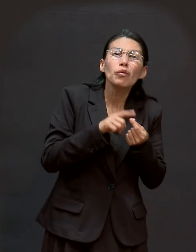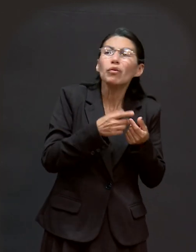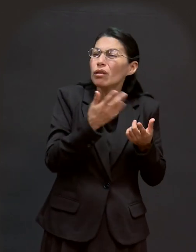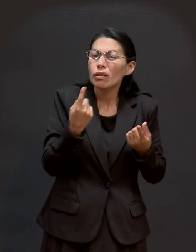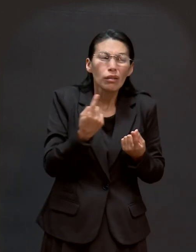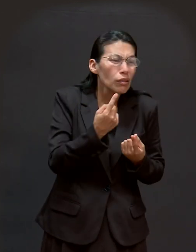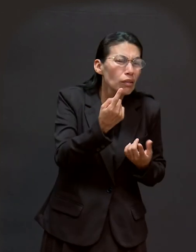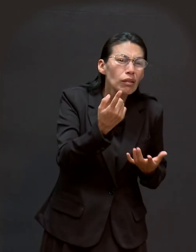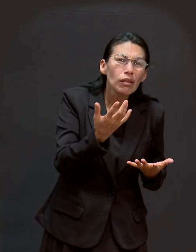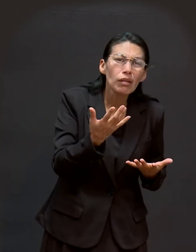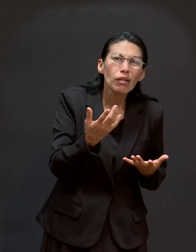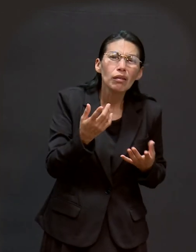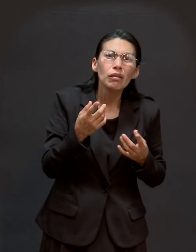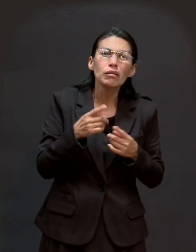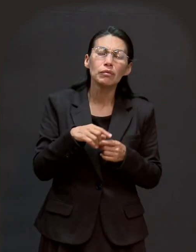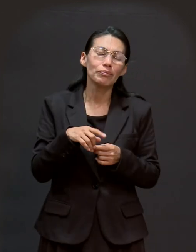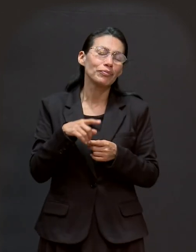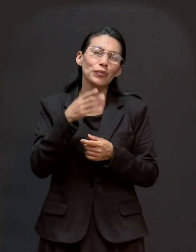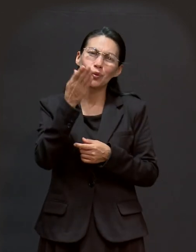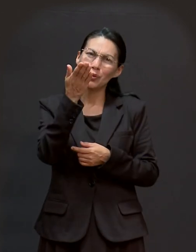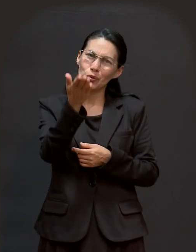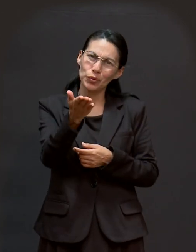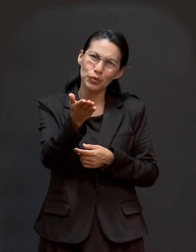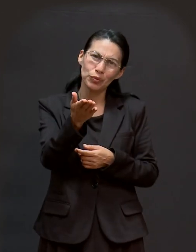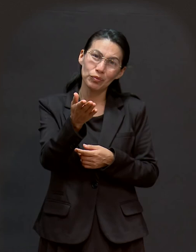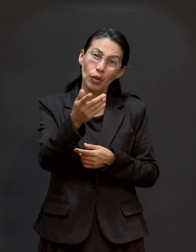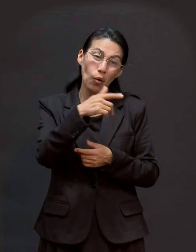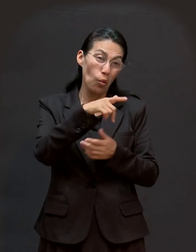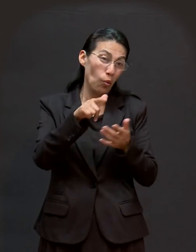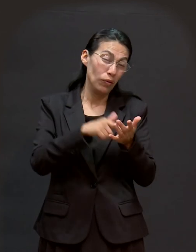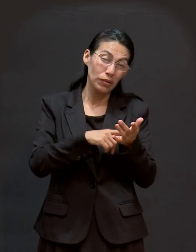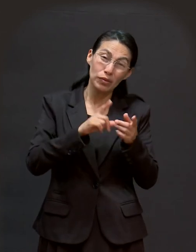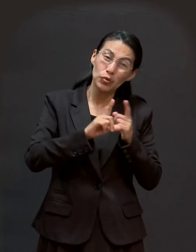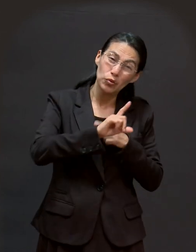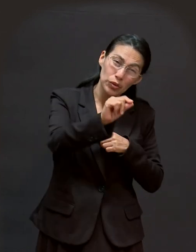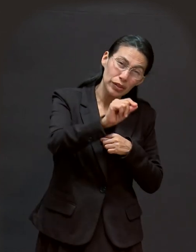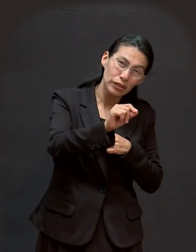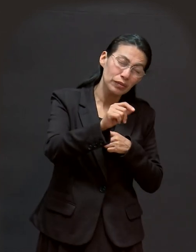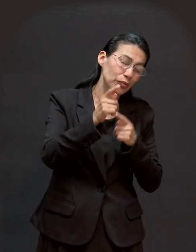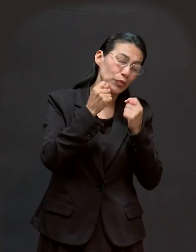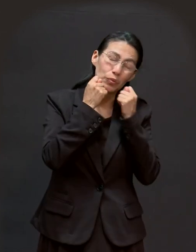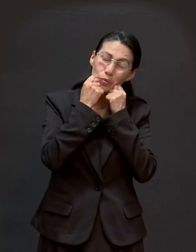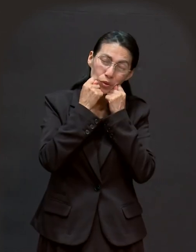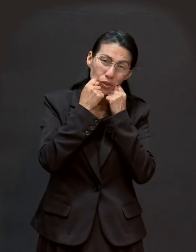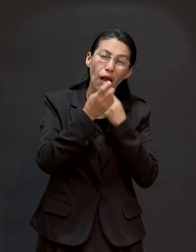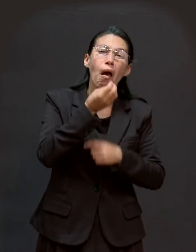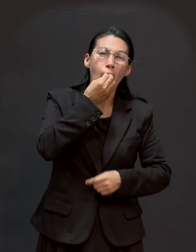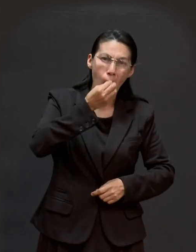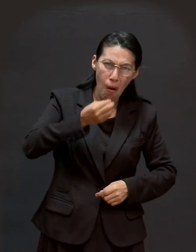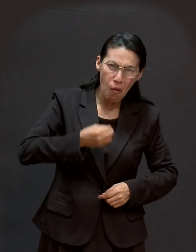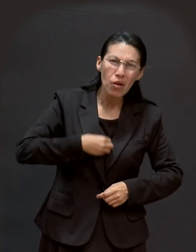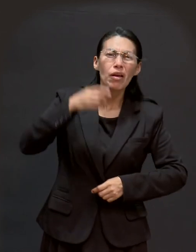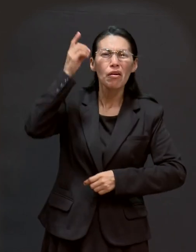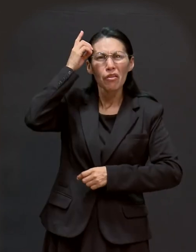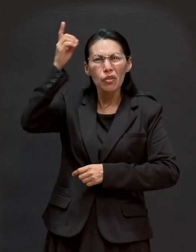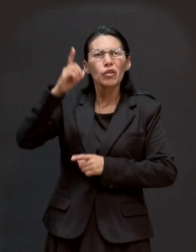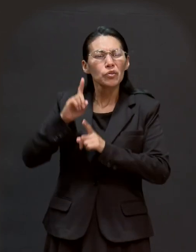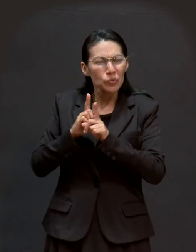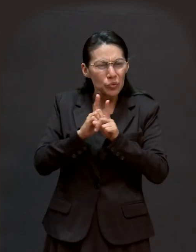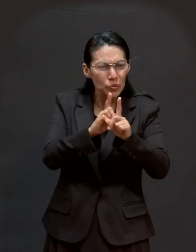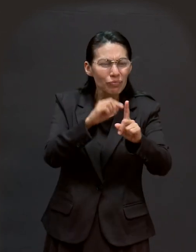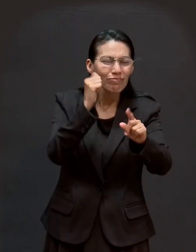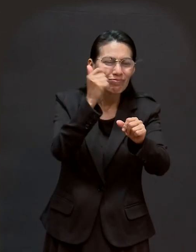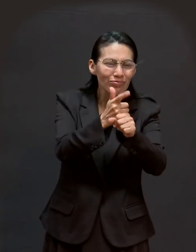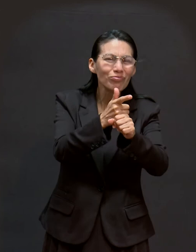huir así que jolie no importa donde haya sido allá donde estás donde quiera que estés